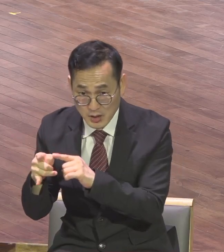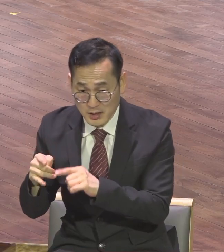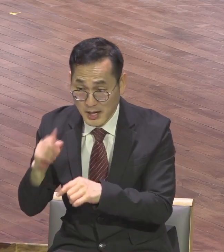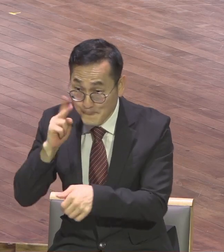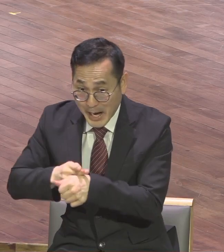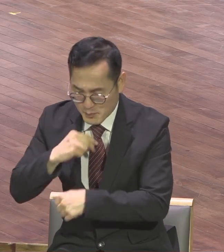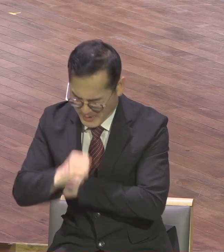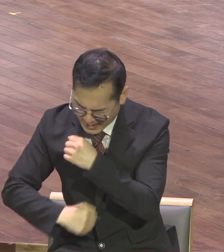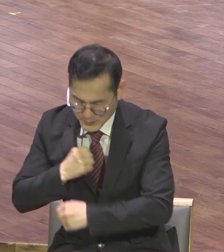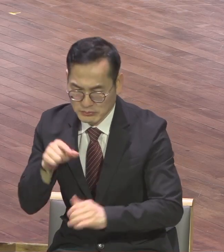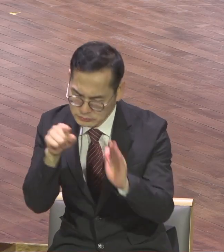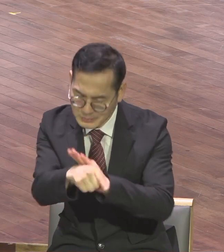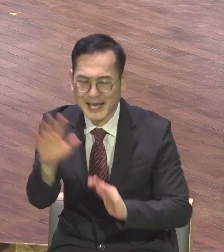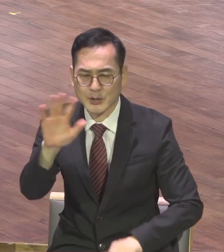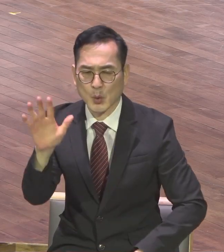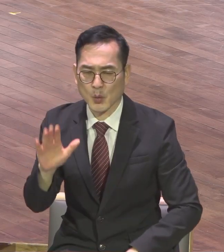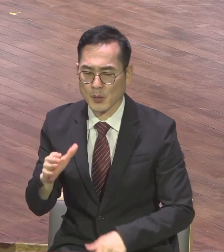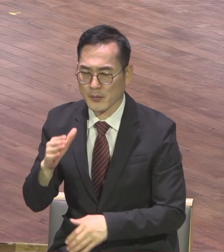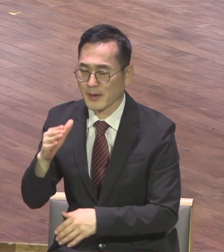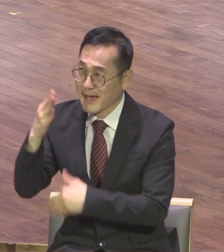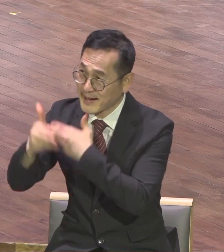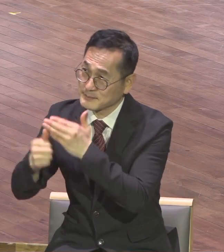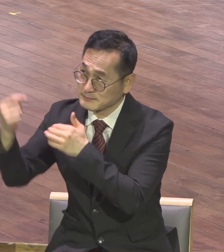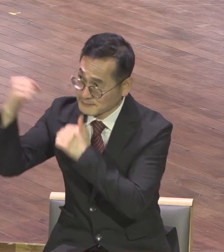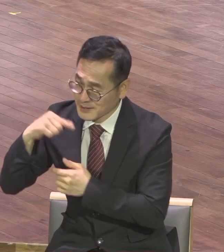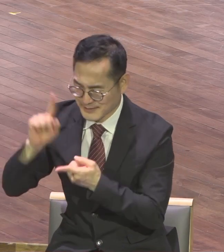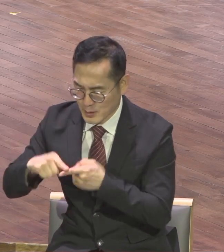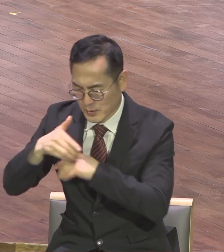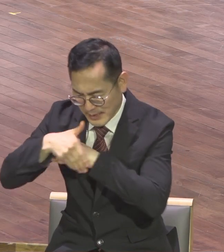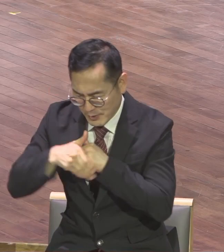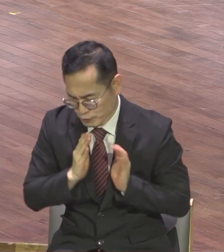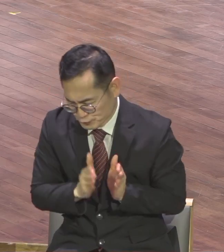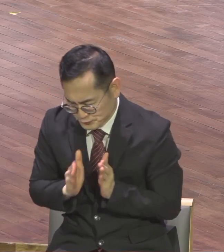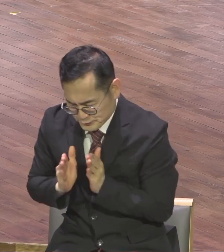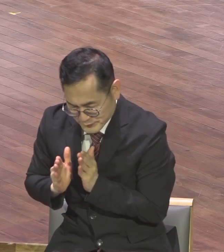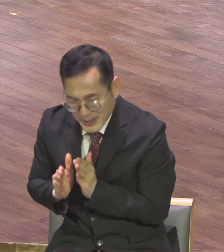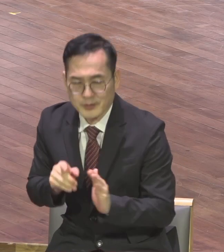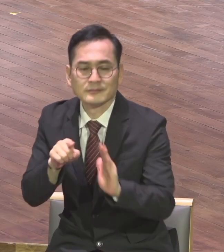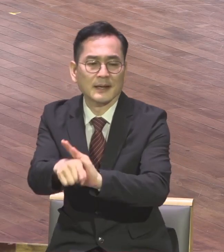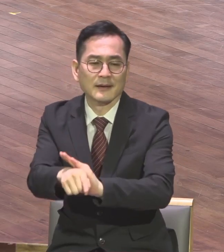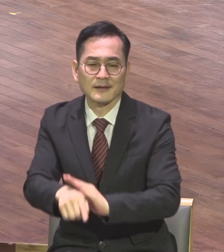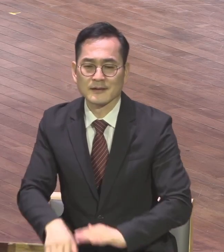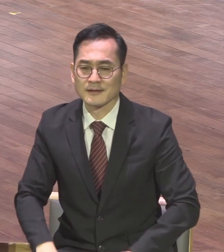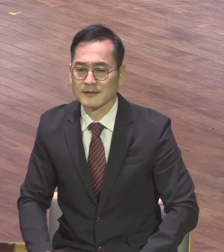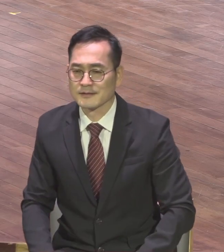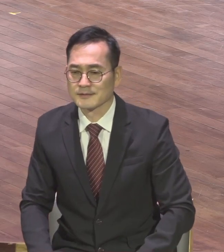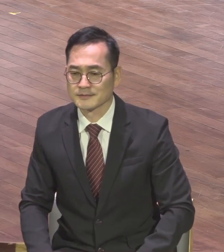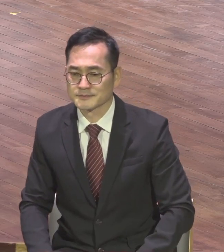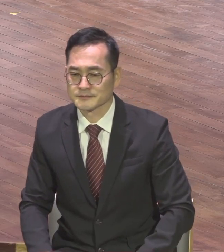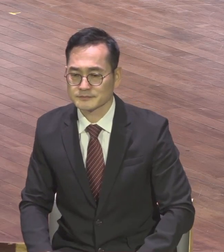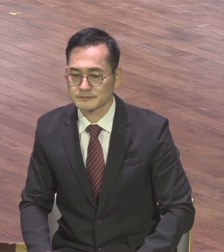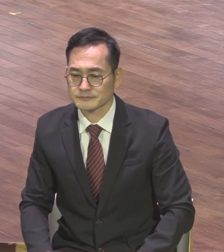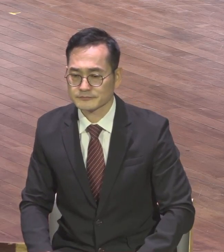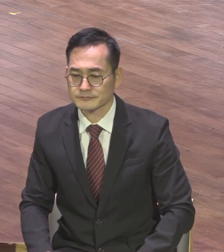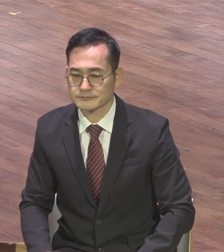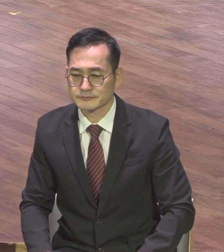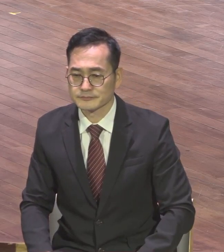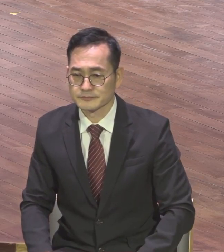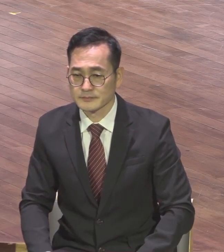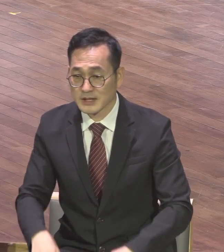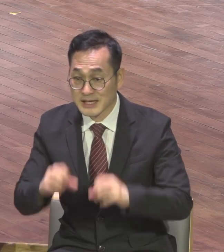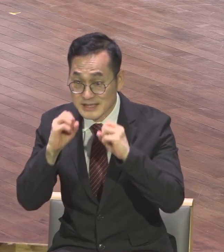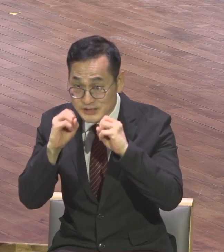아니에요. 바울이 우선순위를 다 정해가지고 현장을 그렇게 파고 들어간 것입니다. 쉽게 설명하면